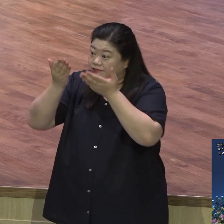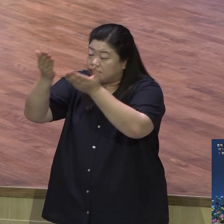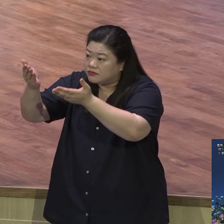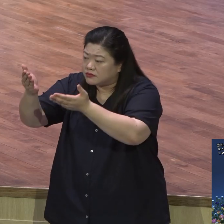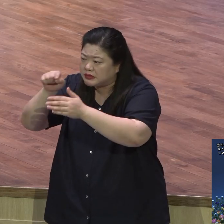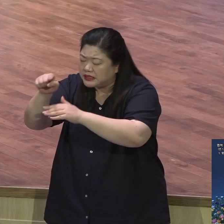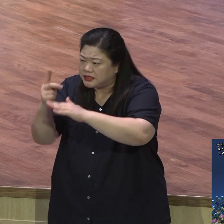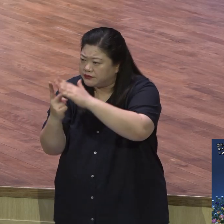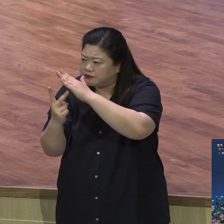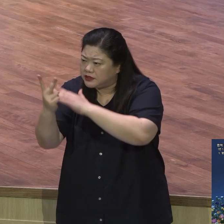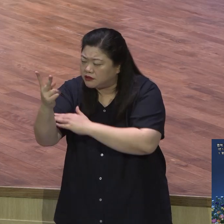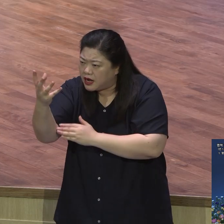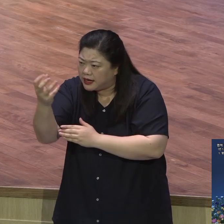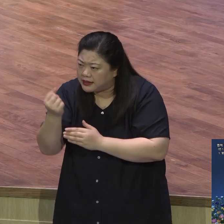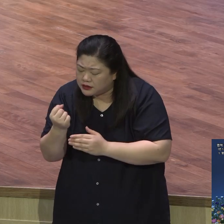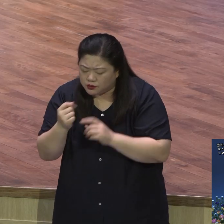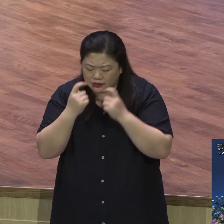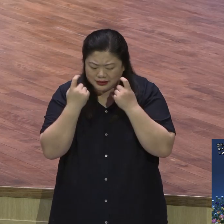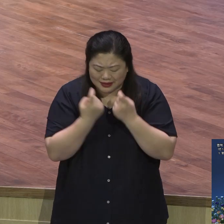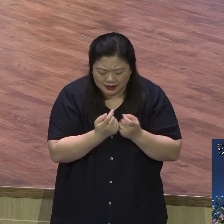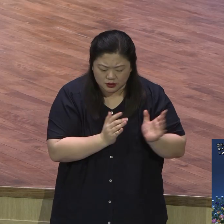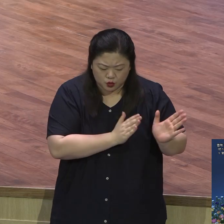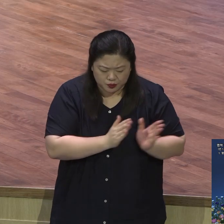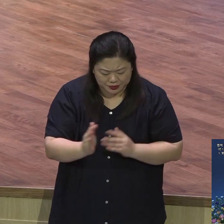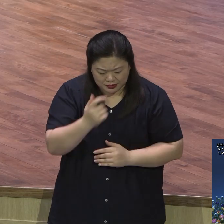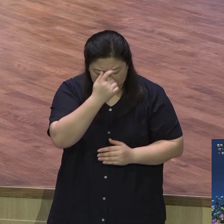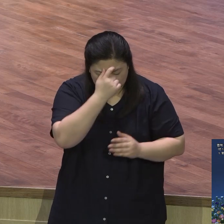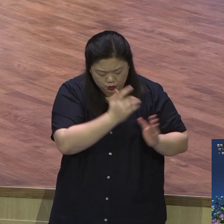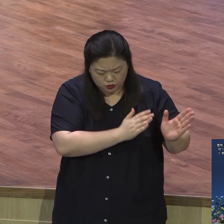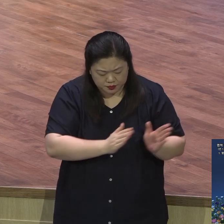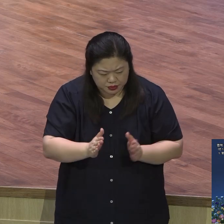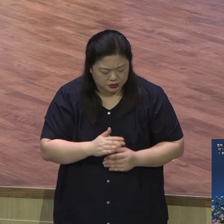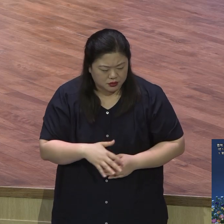기도하면 허신한단 말이에요 이런 교회가 어디에 있어요 지구상에